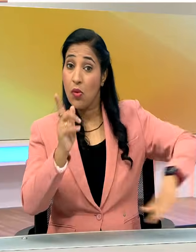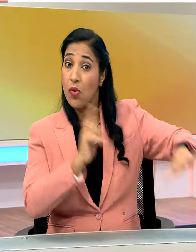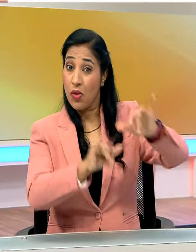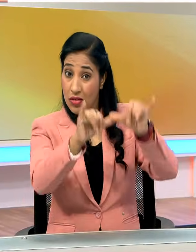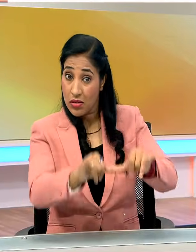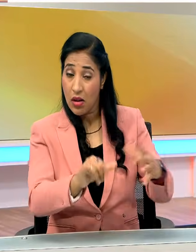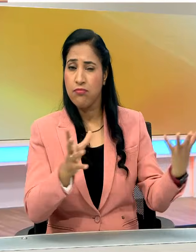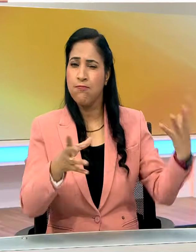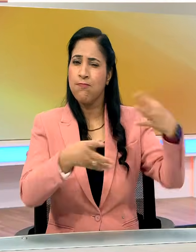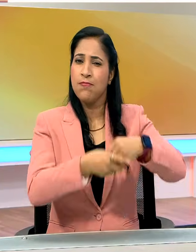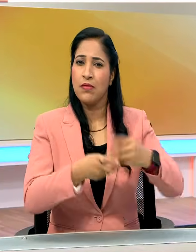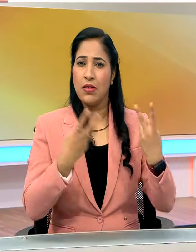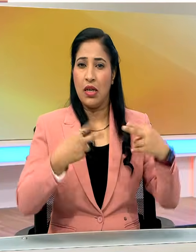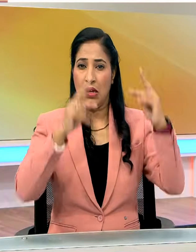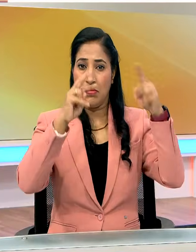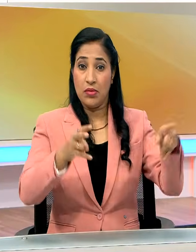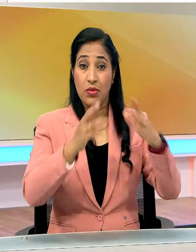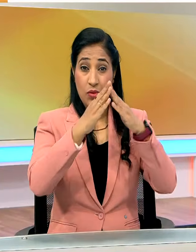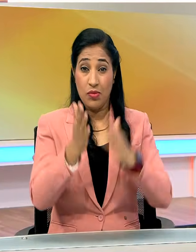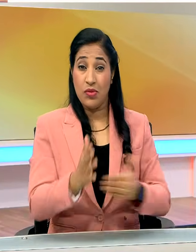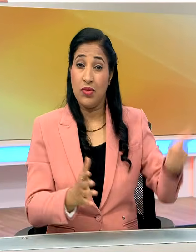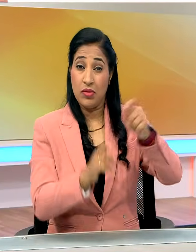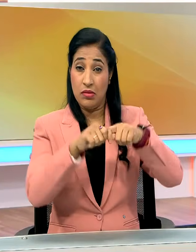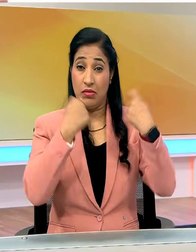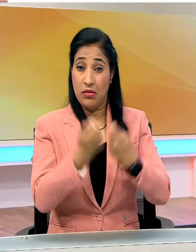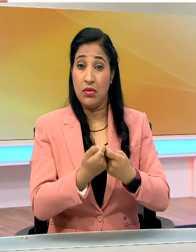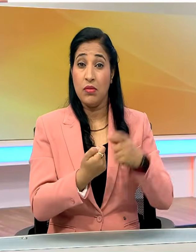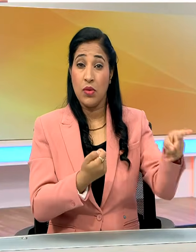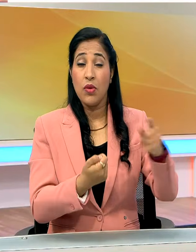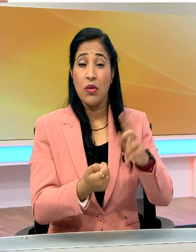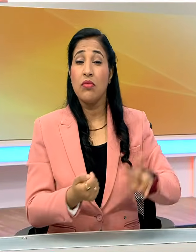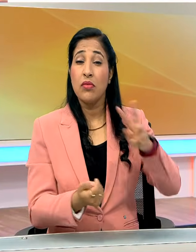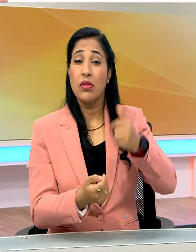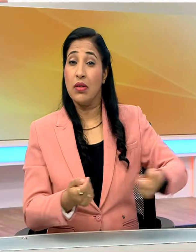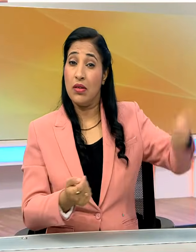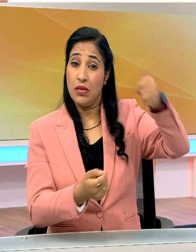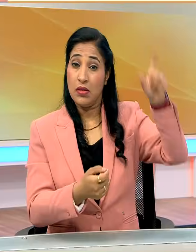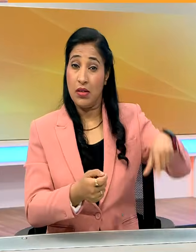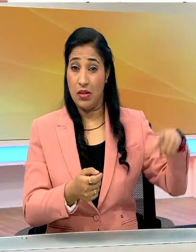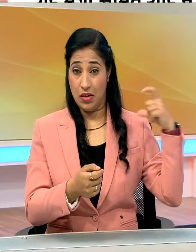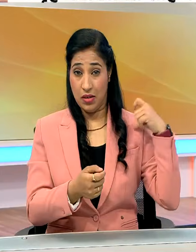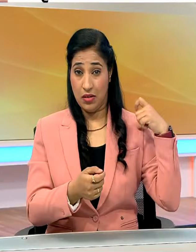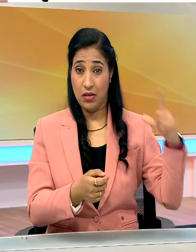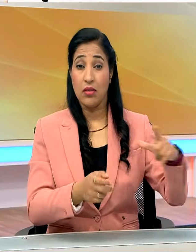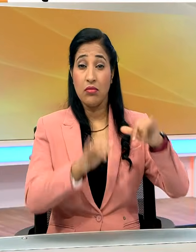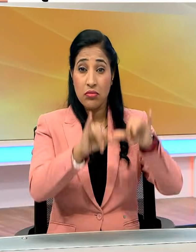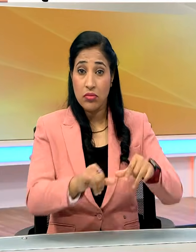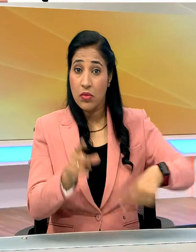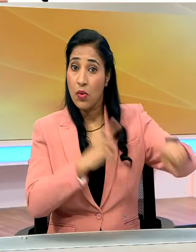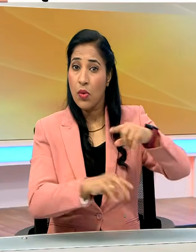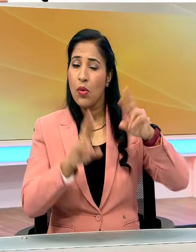उमड़ी। अमित शाह के साथ पार्टी के वरिष्ठ नेता और स्थानीय उम्मीदवार भी मौजूद रहे।